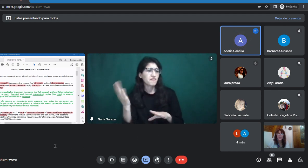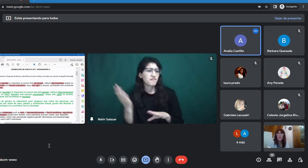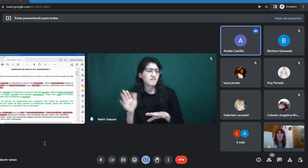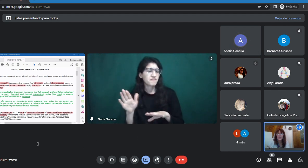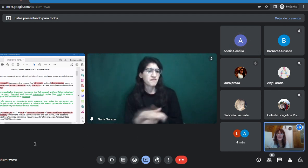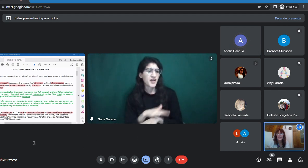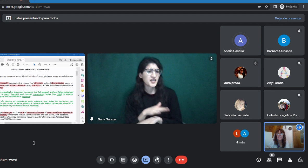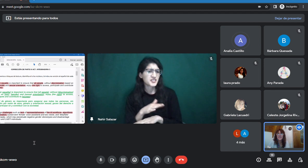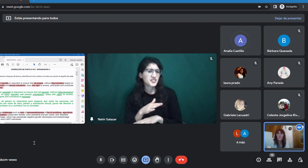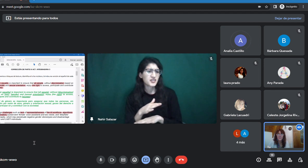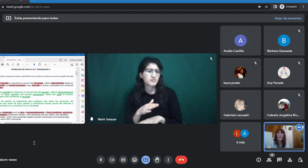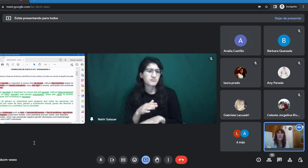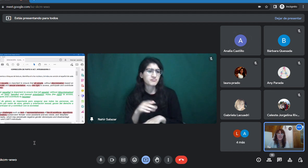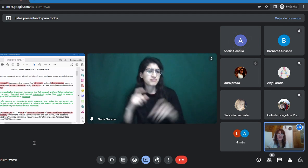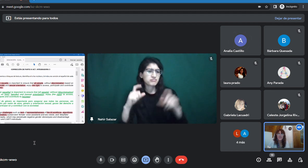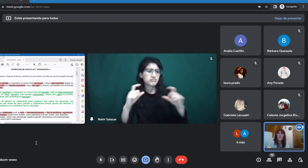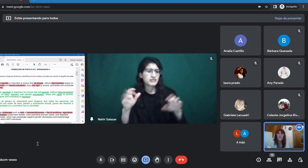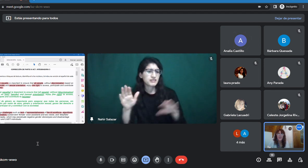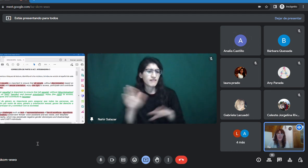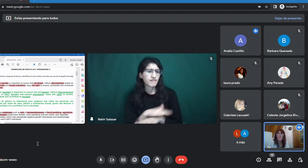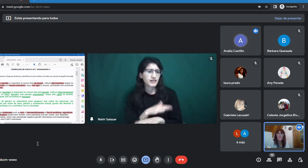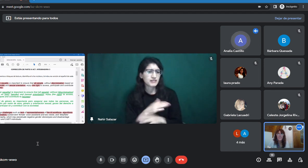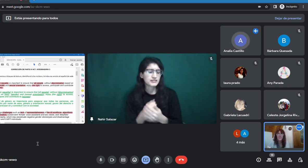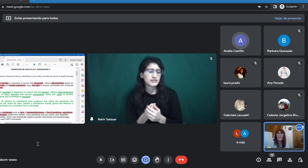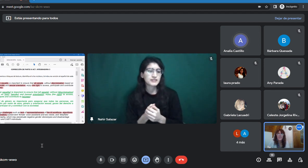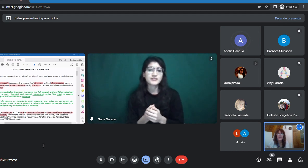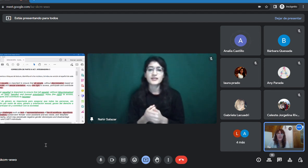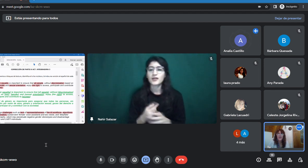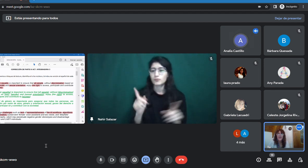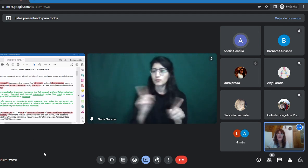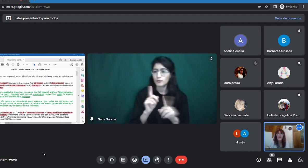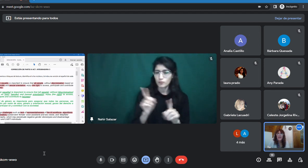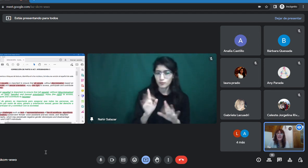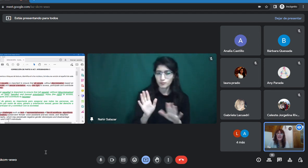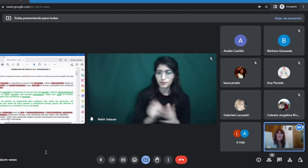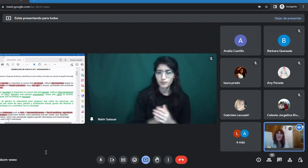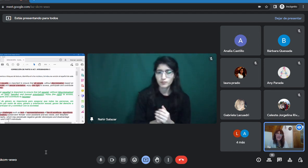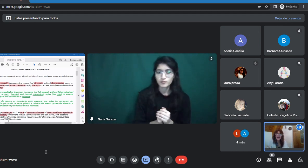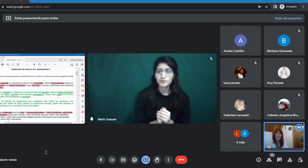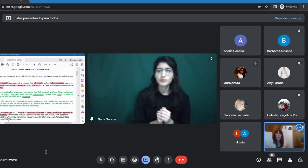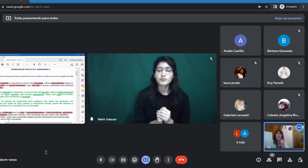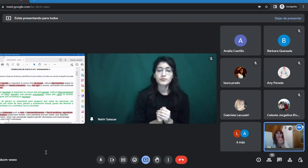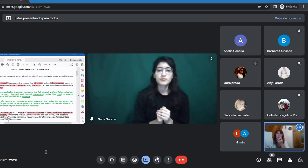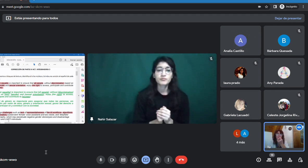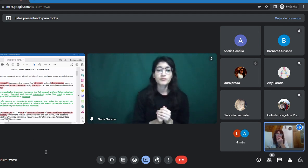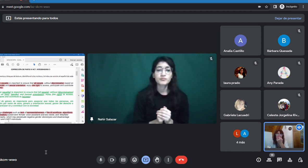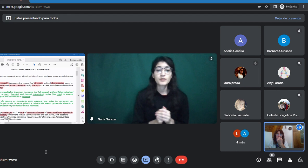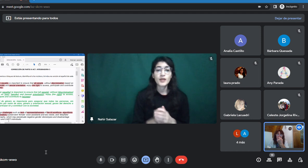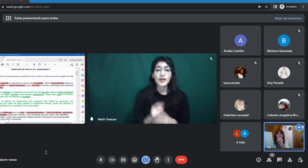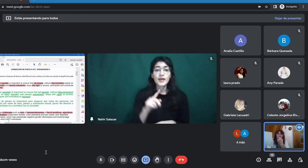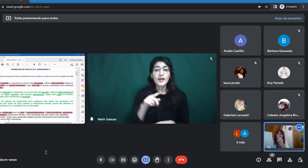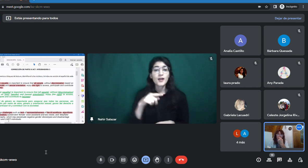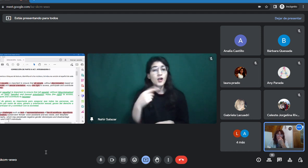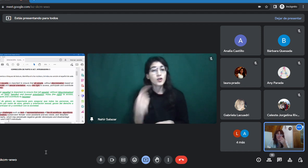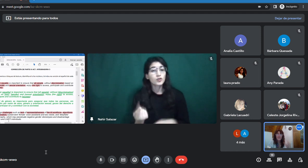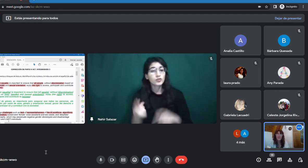el núcleo sería discrimination. Bien. Discrimination, sí. El que sigue, ¿desde dónde hasta